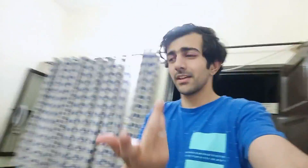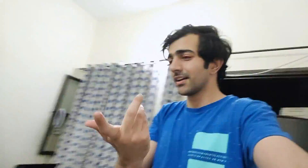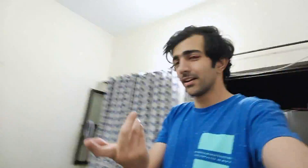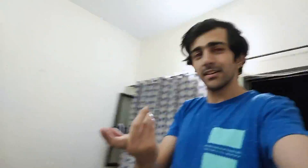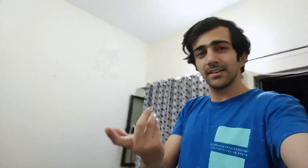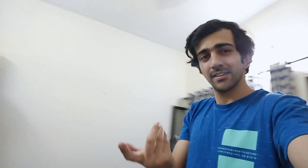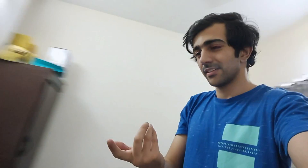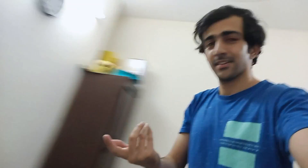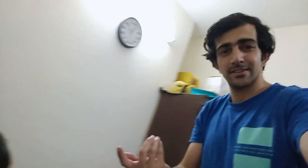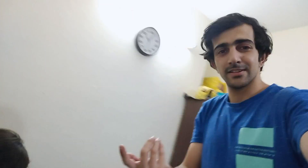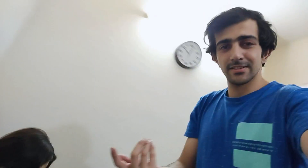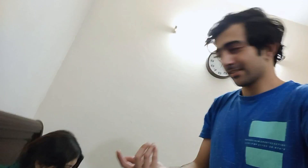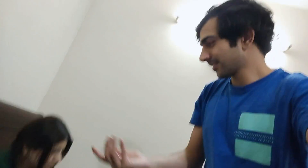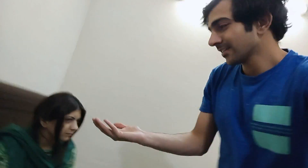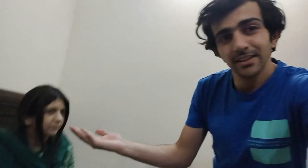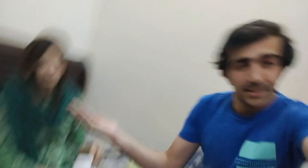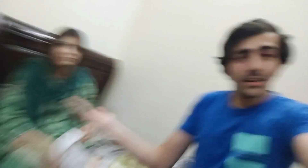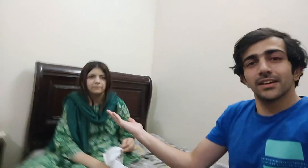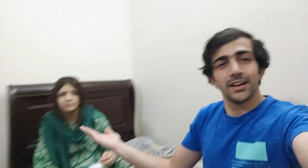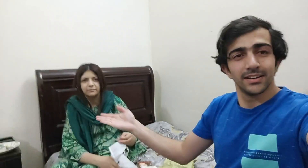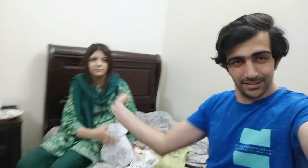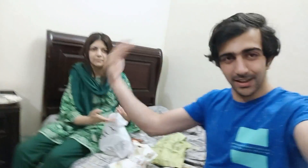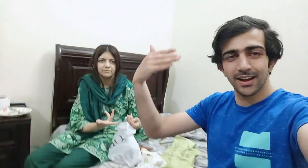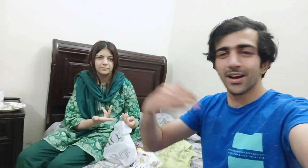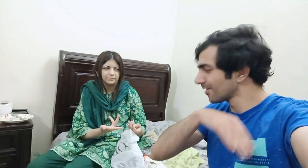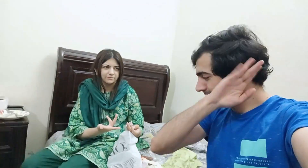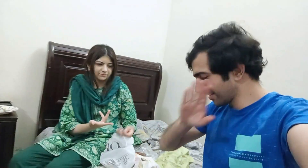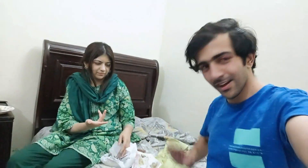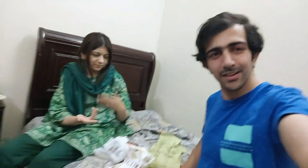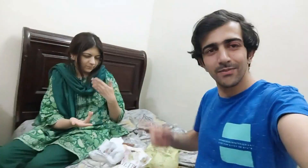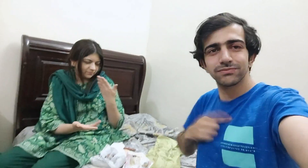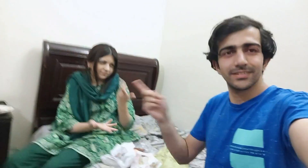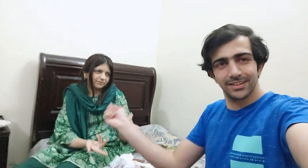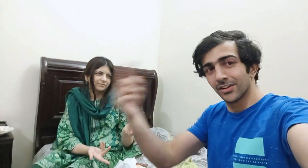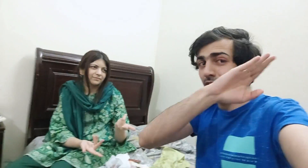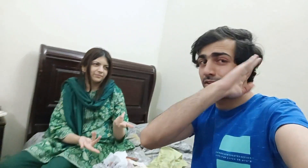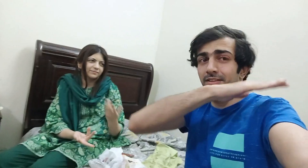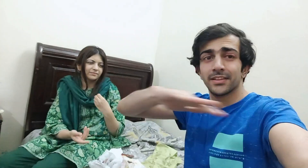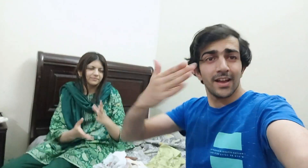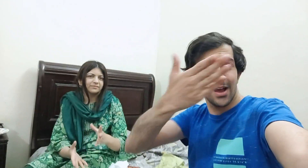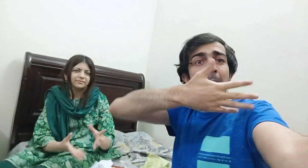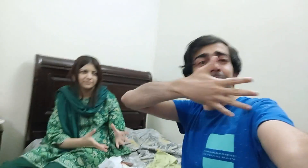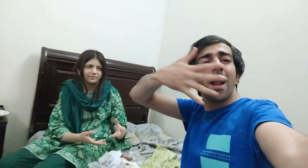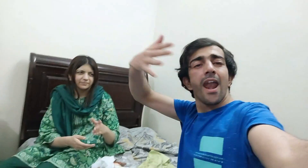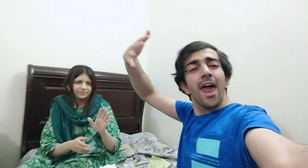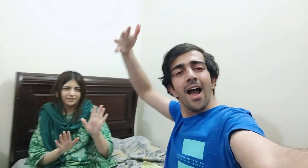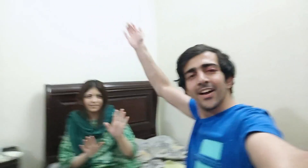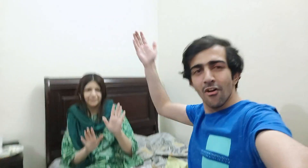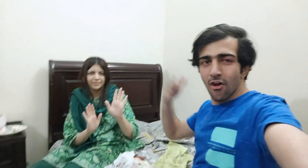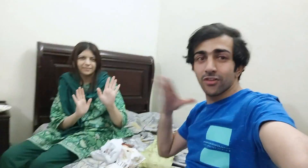खैर उसके बाद हम लोग घर आ गए, और ये बैठी हुई है यहाँ पे मेरे बेड के ऊपर। सारी चीज़ें रखो भाई, अपने बड़े बेड